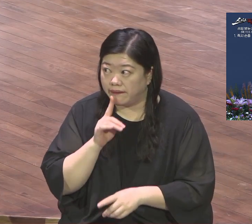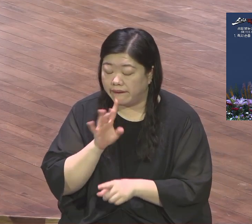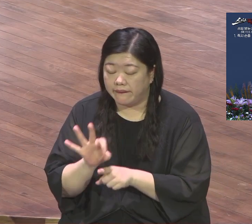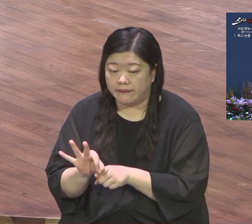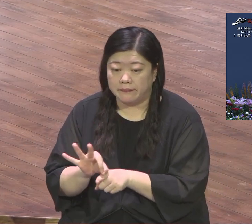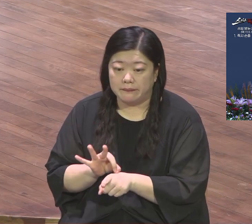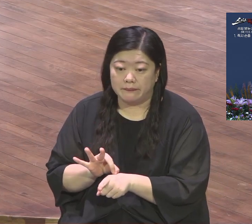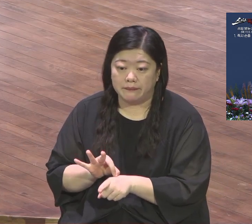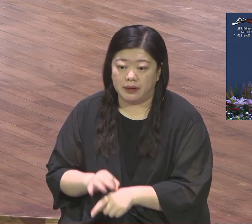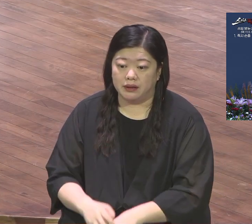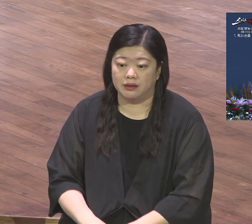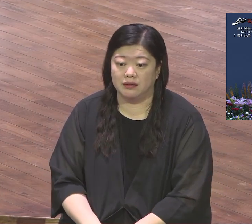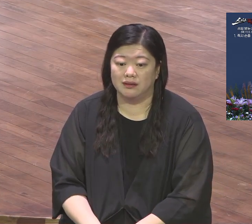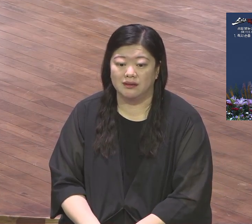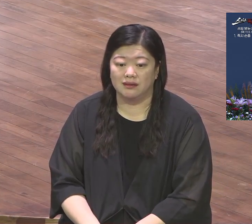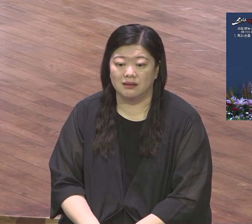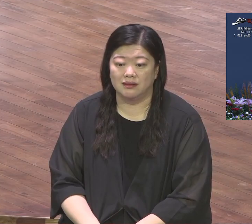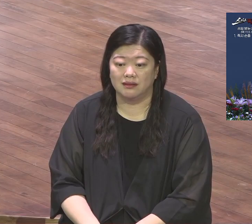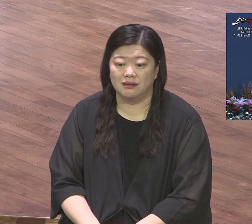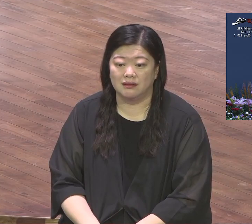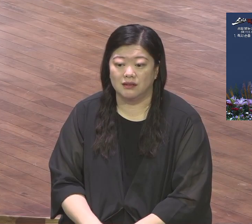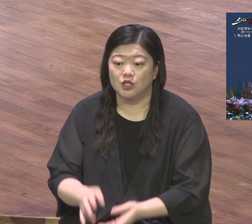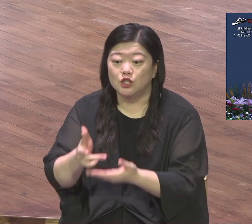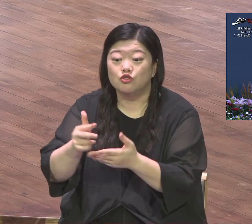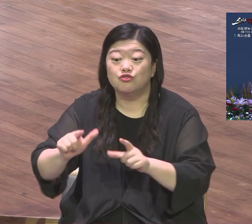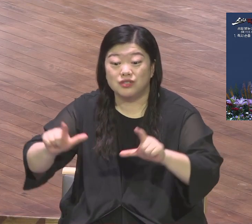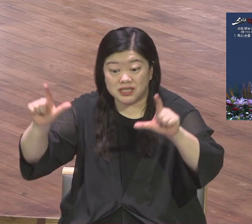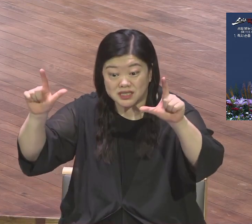말씀에 한 번이라도 순종한 적 있냐고.